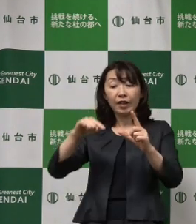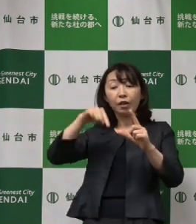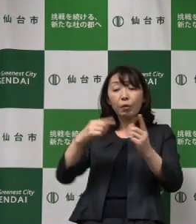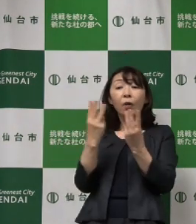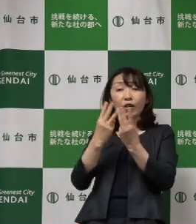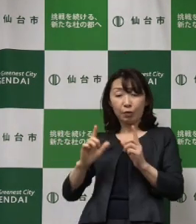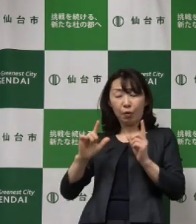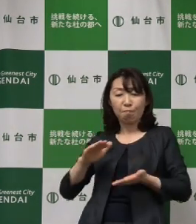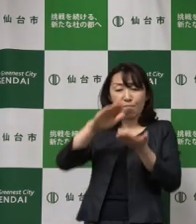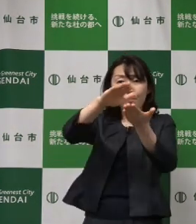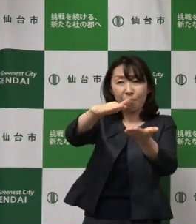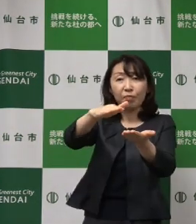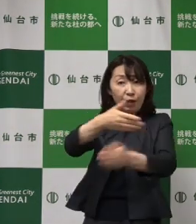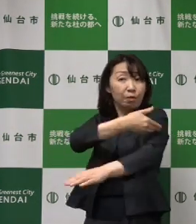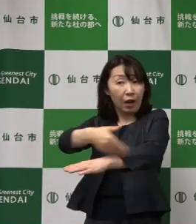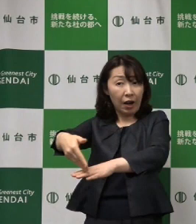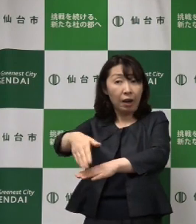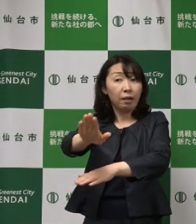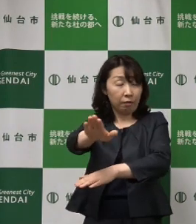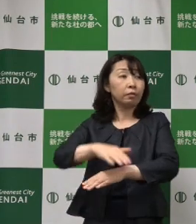システムというんでしょうか、そういう流れです。